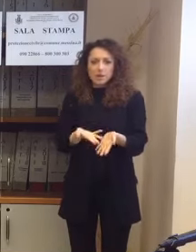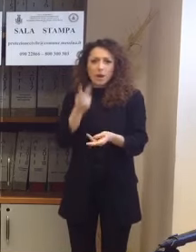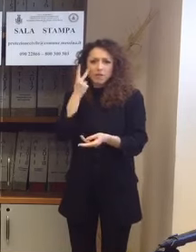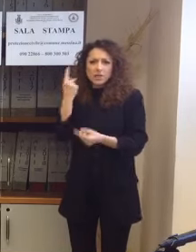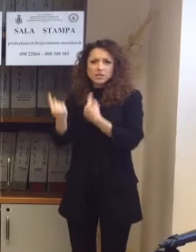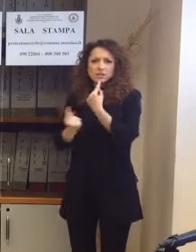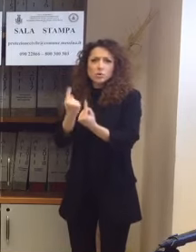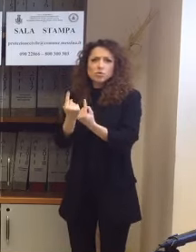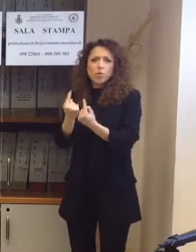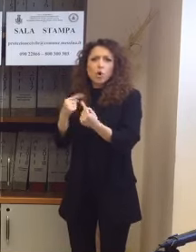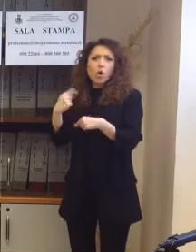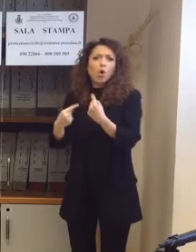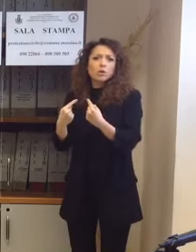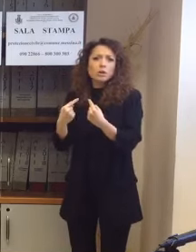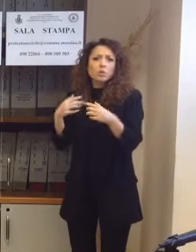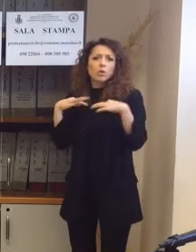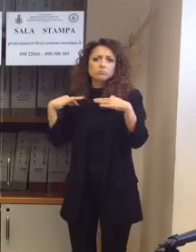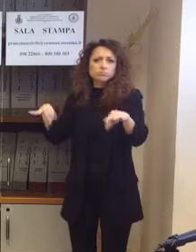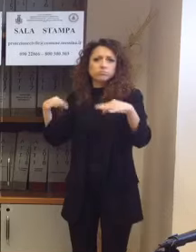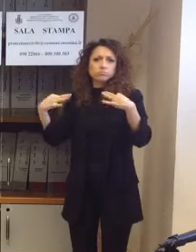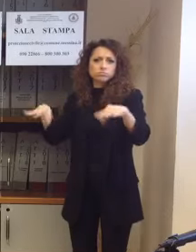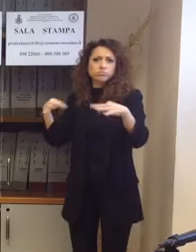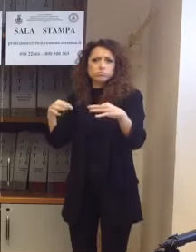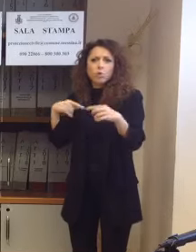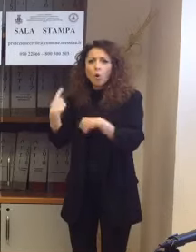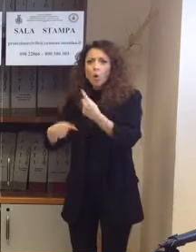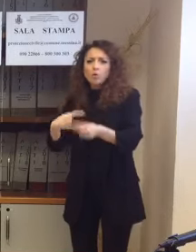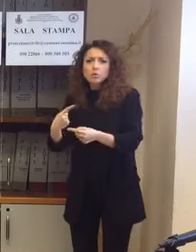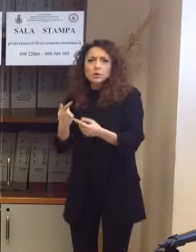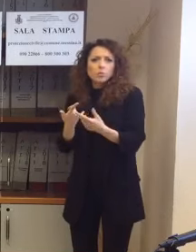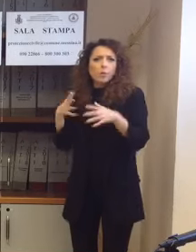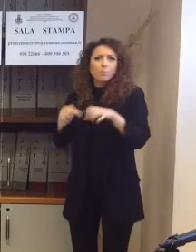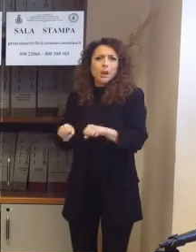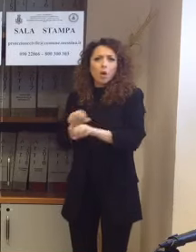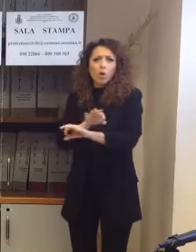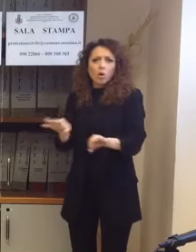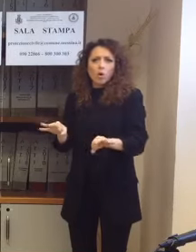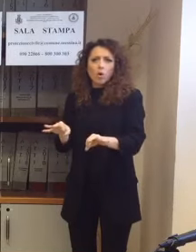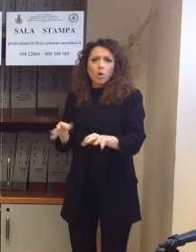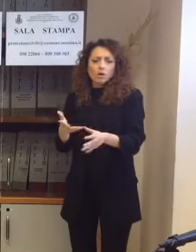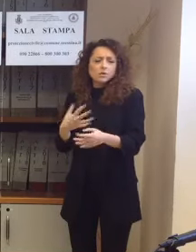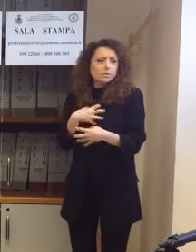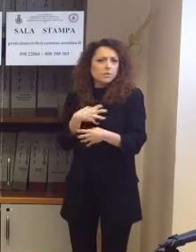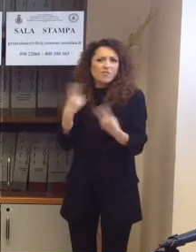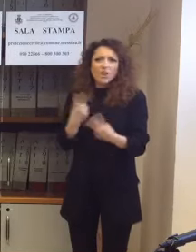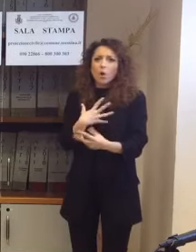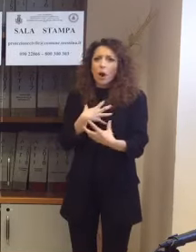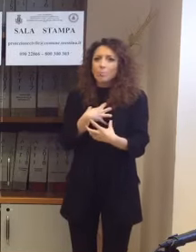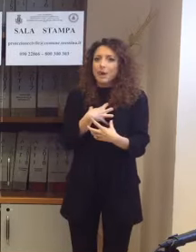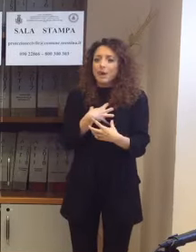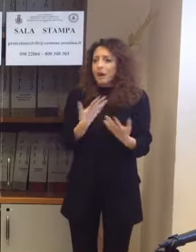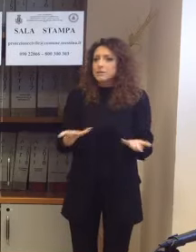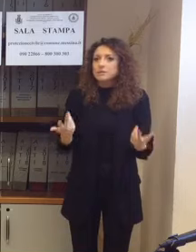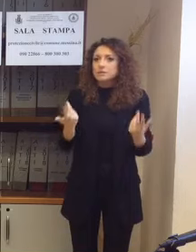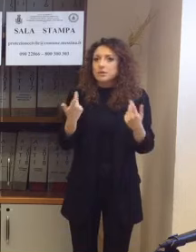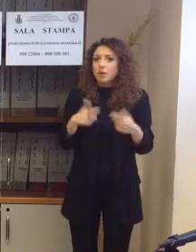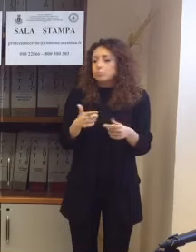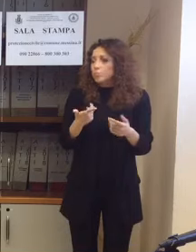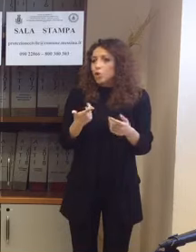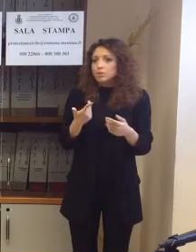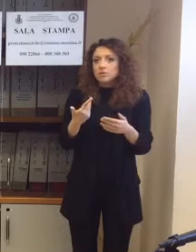e continuano a fregarsene. Purtroppo questa è l'amarezza che mi rimane a seguito di